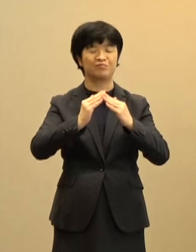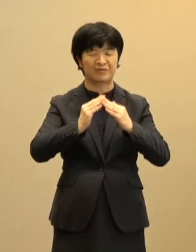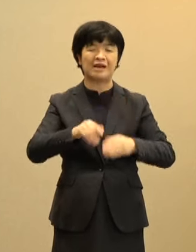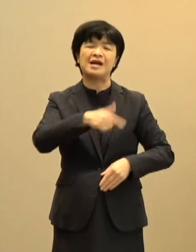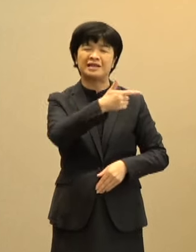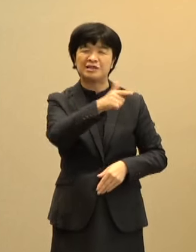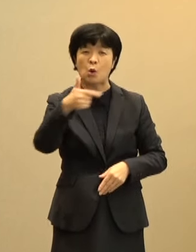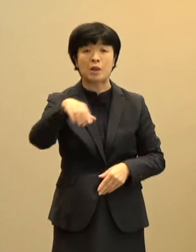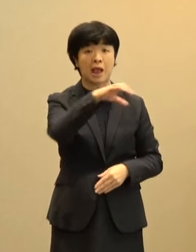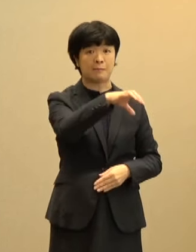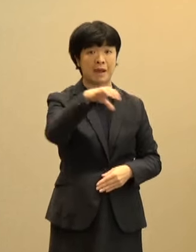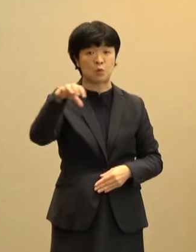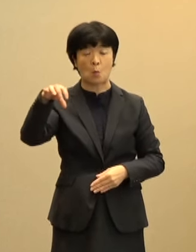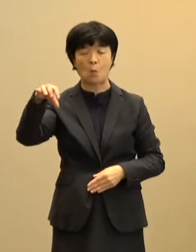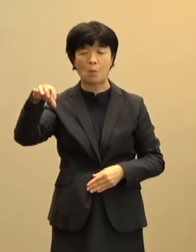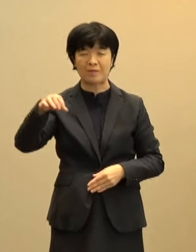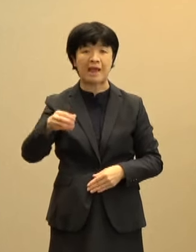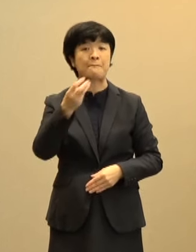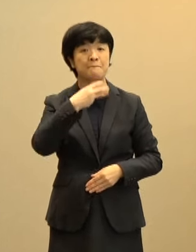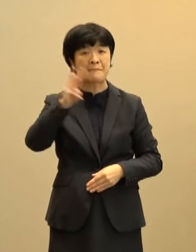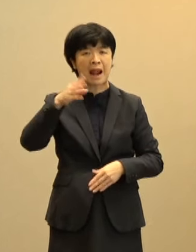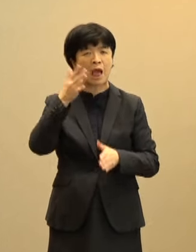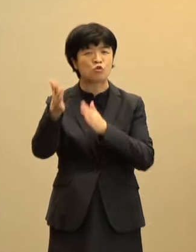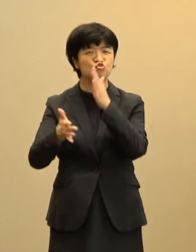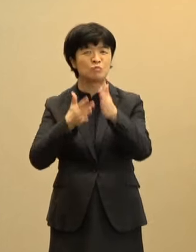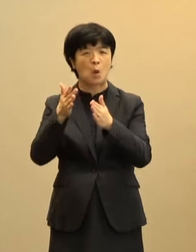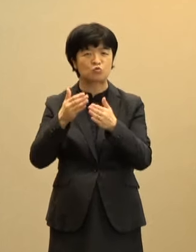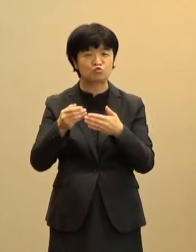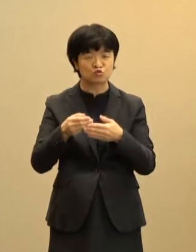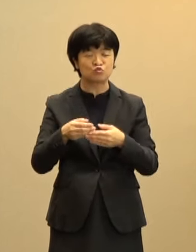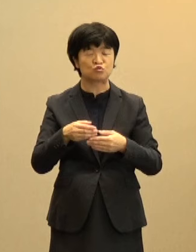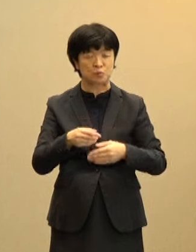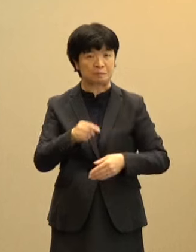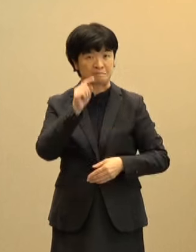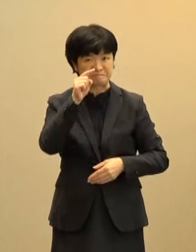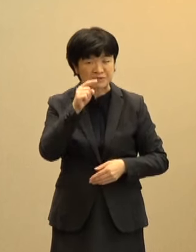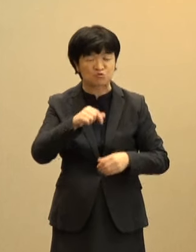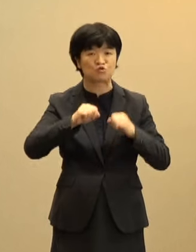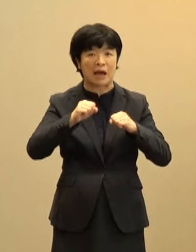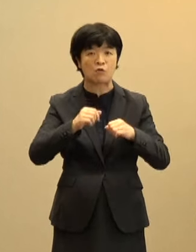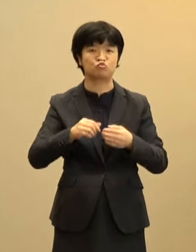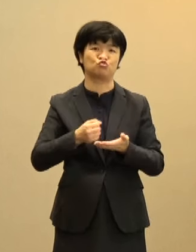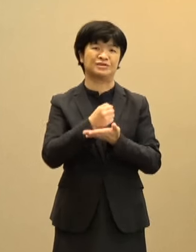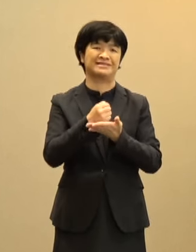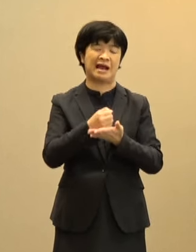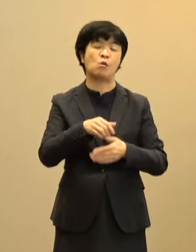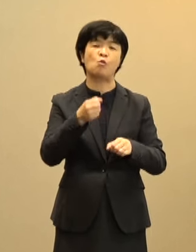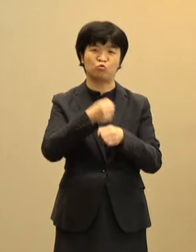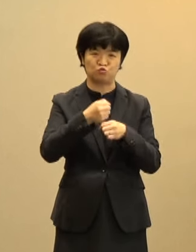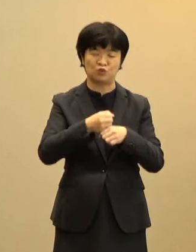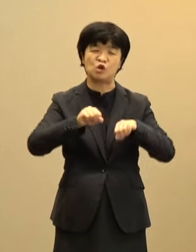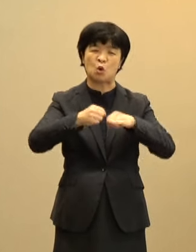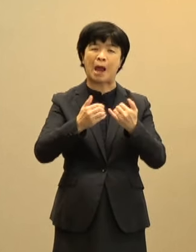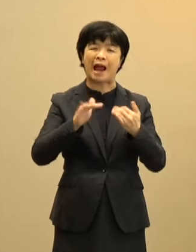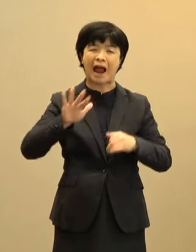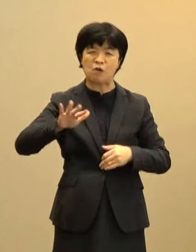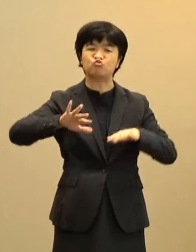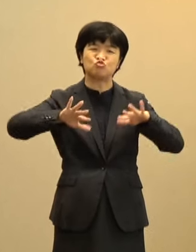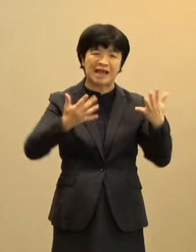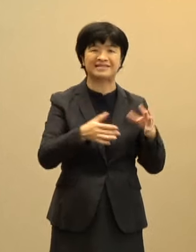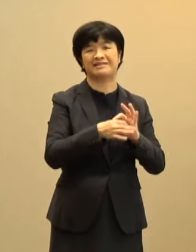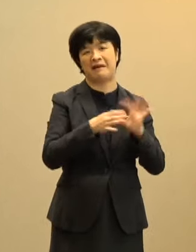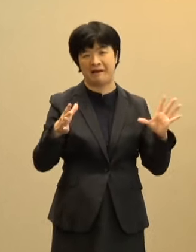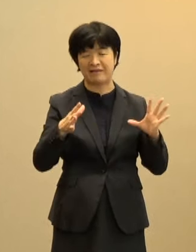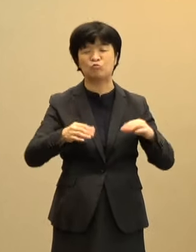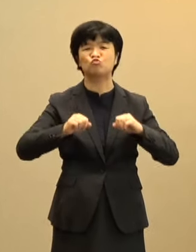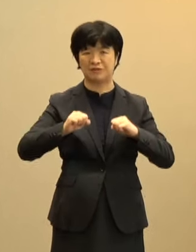様々な場所でですね、このパラスポーツに触れる機会というのをですね、障害のある人もない人も作っていく、それは確実